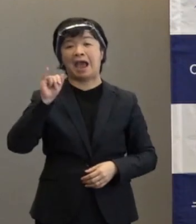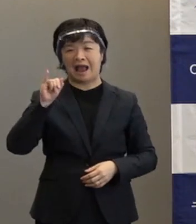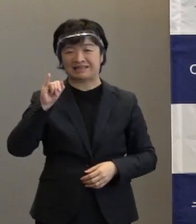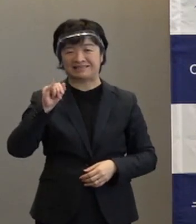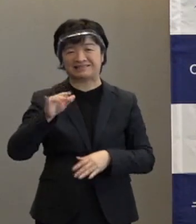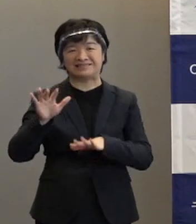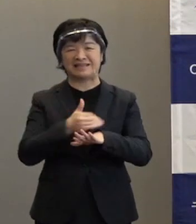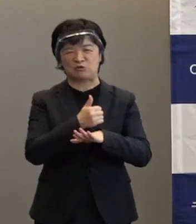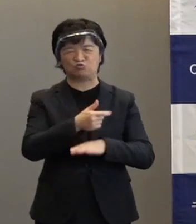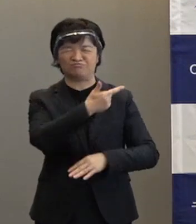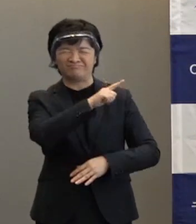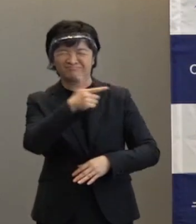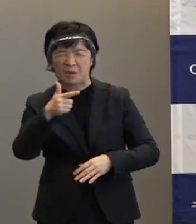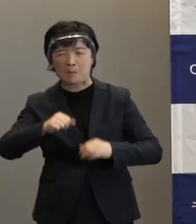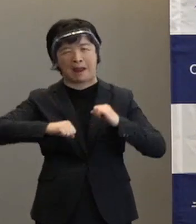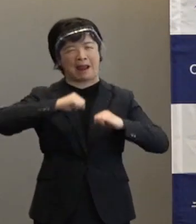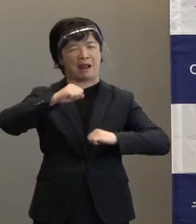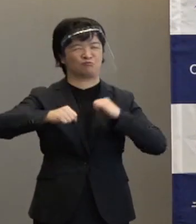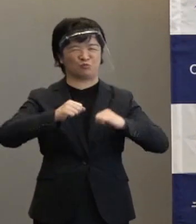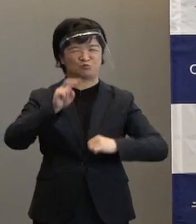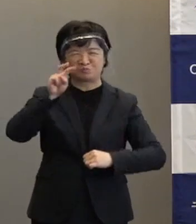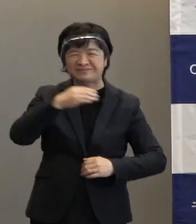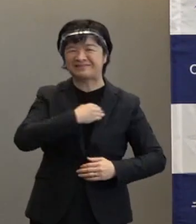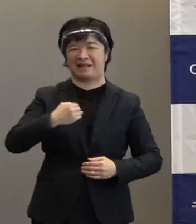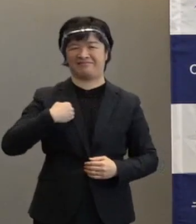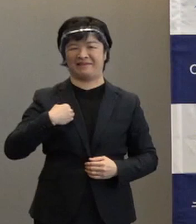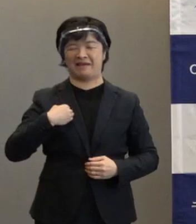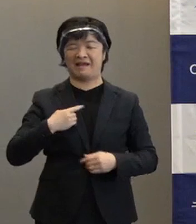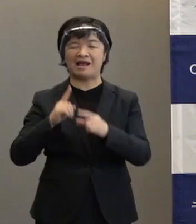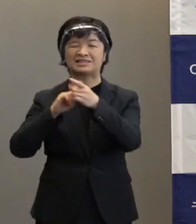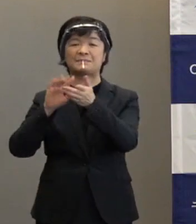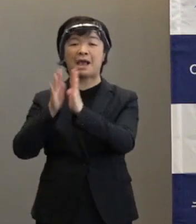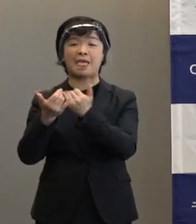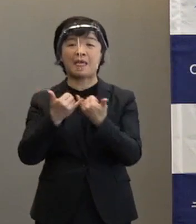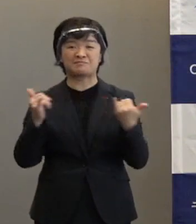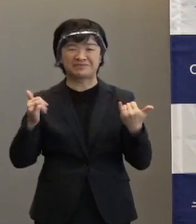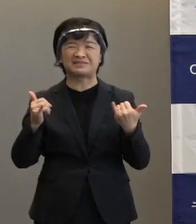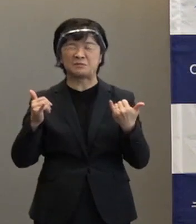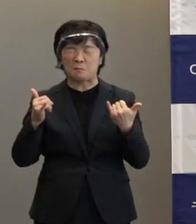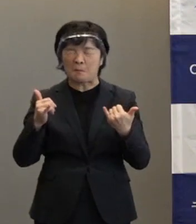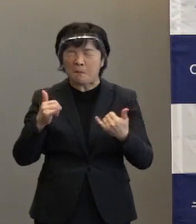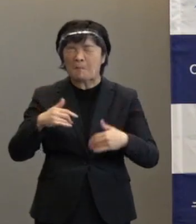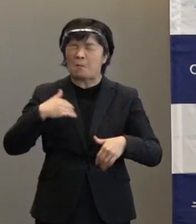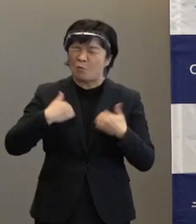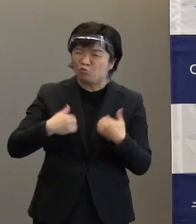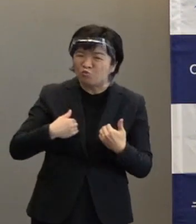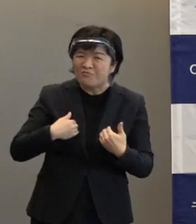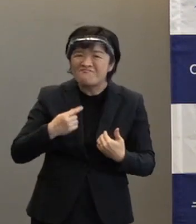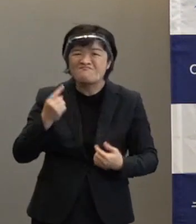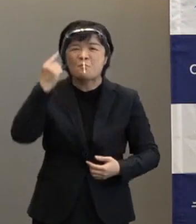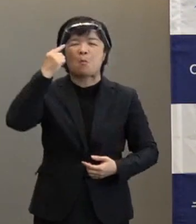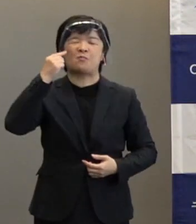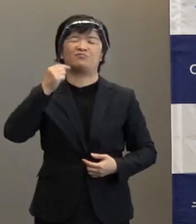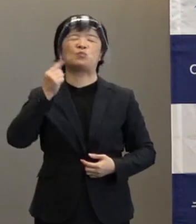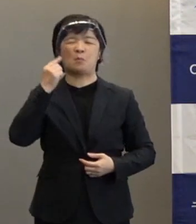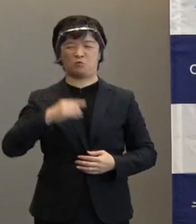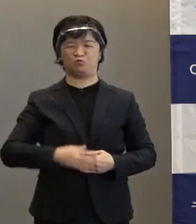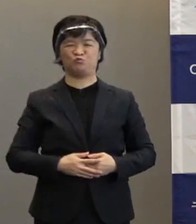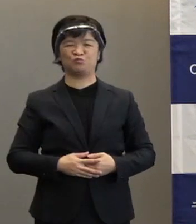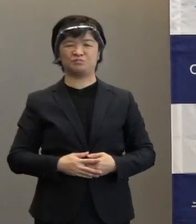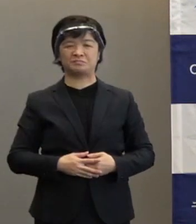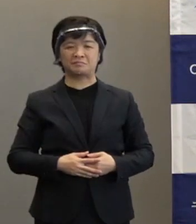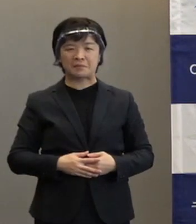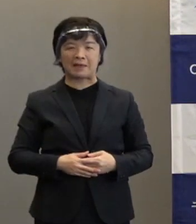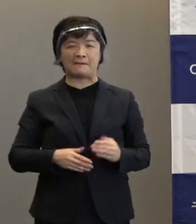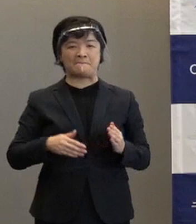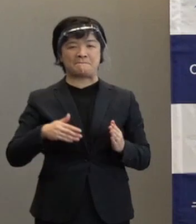ていただきましたので、そういった意味でもですね、あの県民にとってもですね、嬉しい勝利だったのではないかなと、そういうふうに思っています。あのまだ